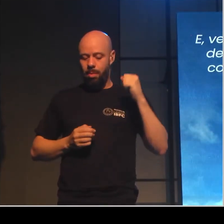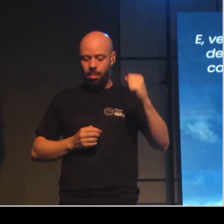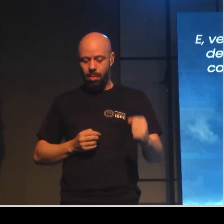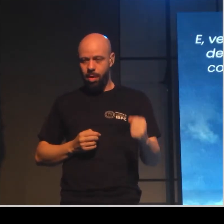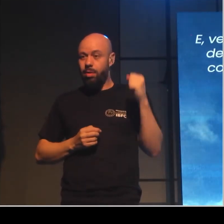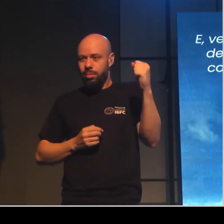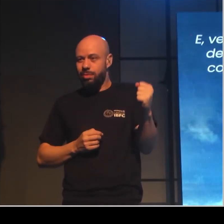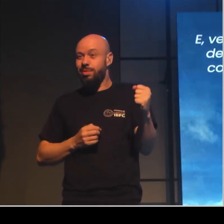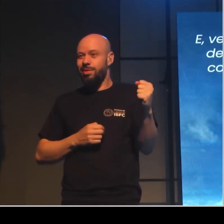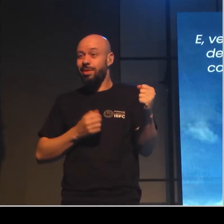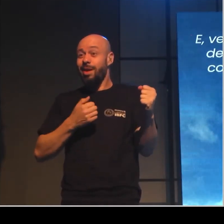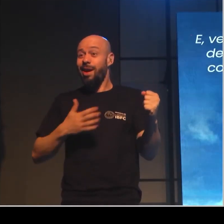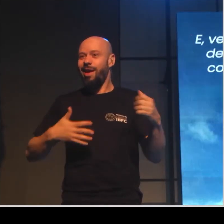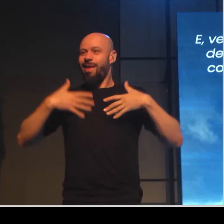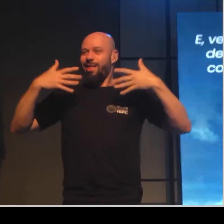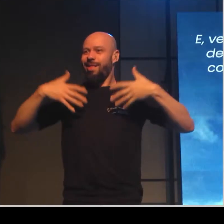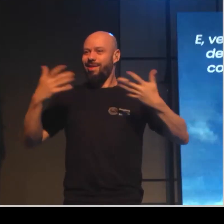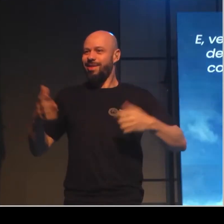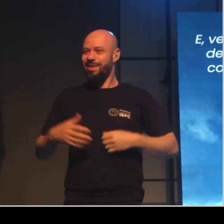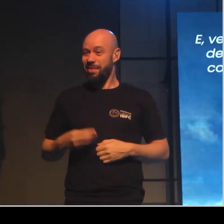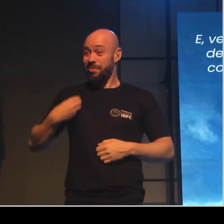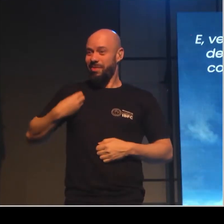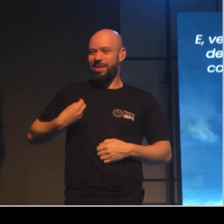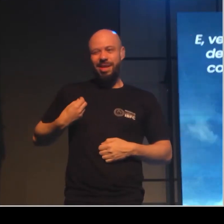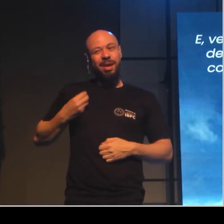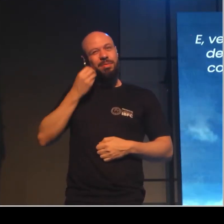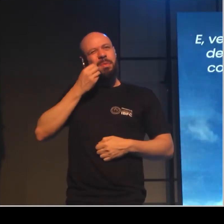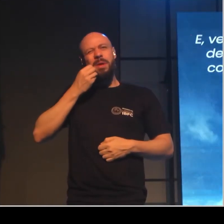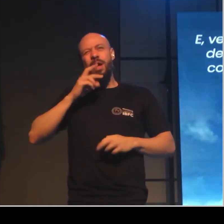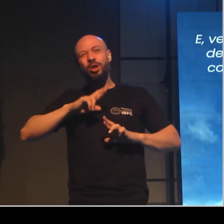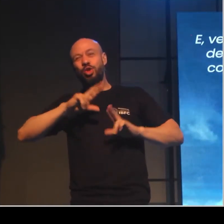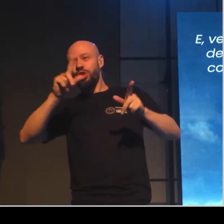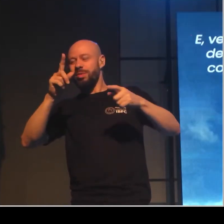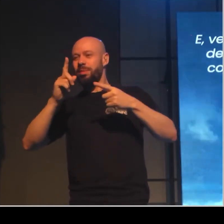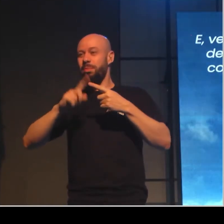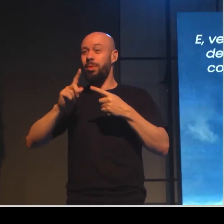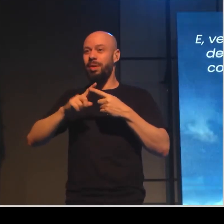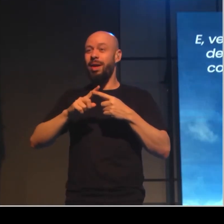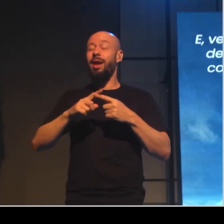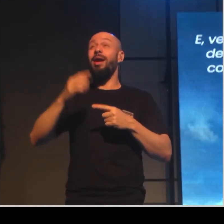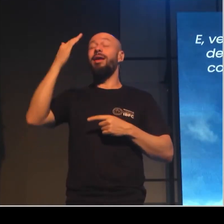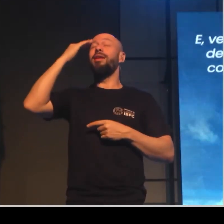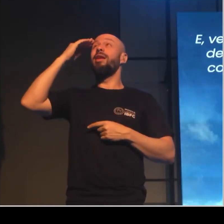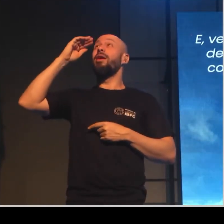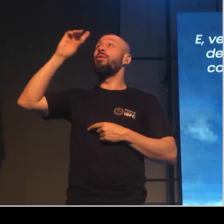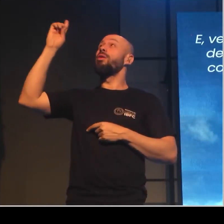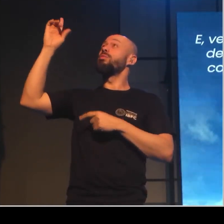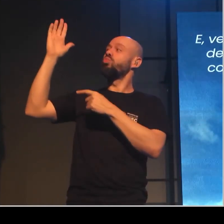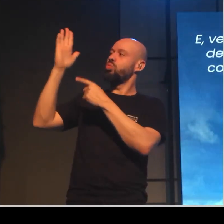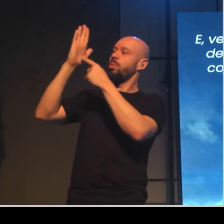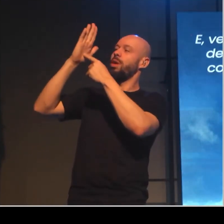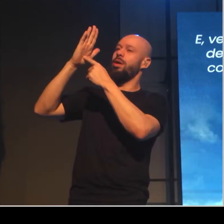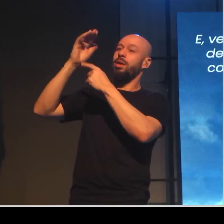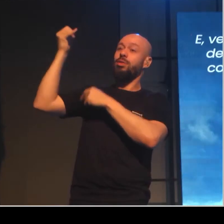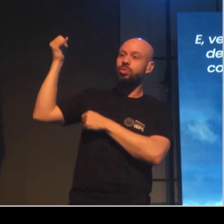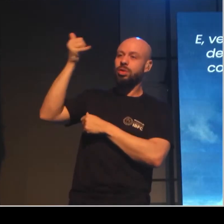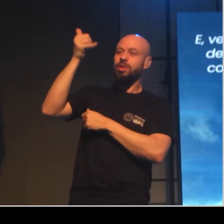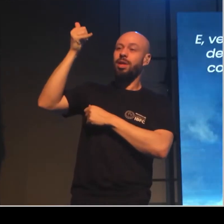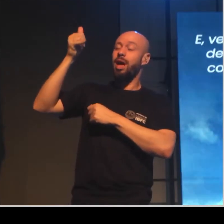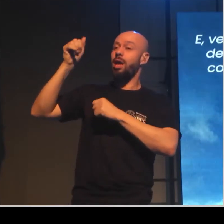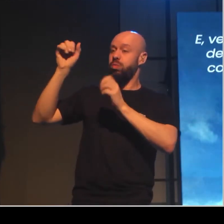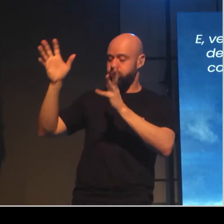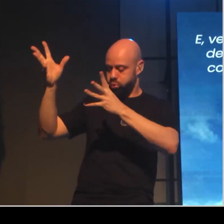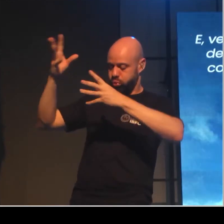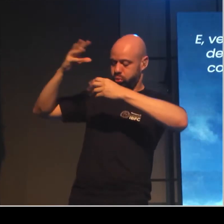nova experiência, uma nova vida. Deus em Cristo Jesus está dizendo que tudo é possível E que você, em vez de